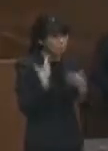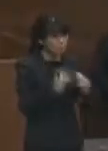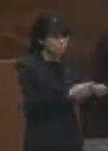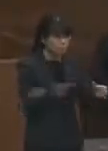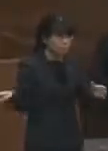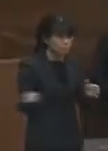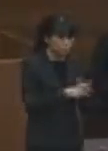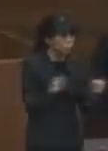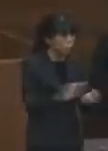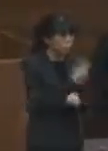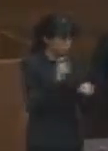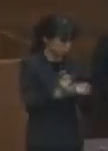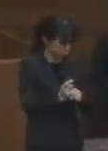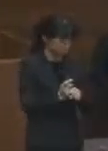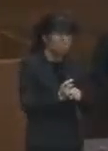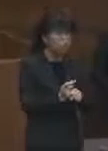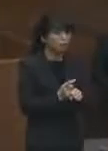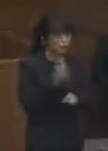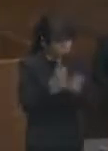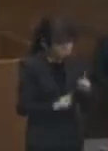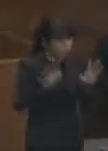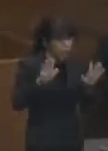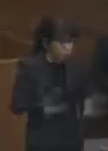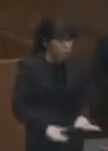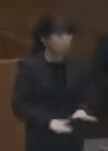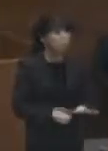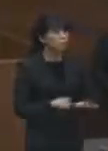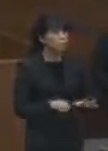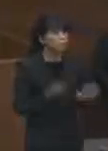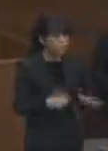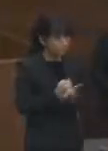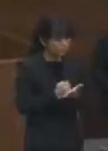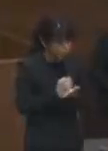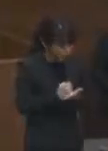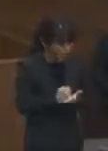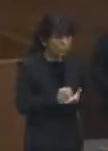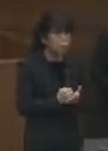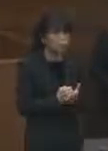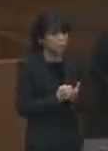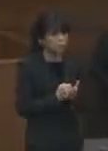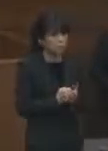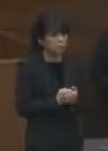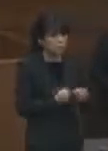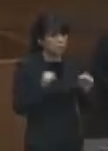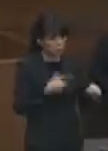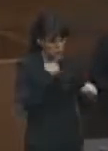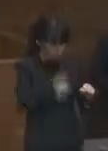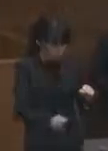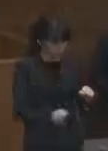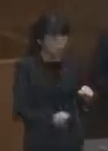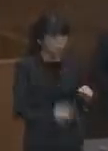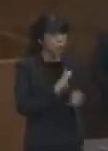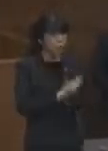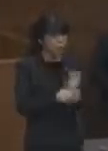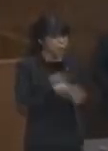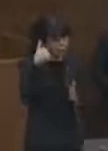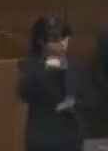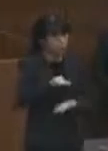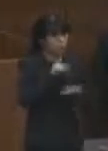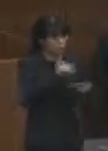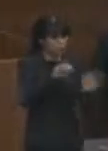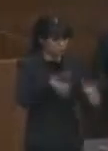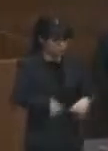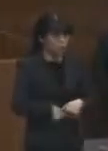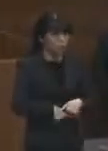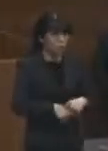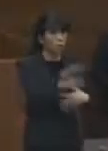ていることから、なんとかこの機会に解消したいという思いで改めて提案させていただきました。条例